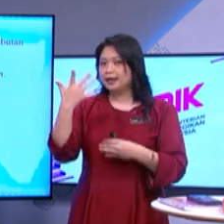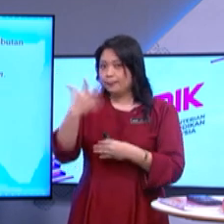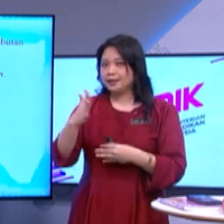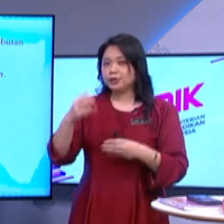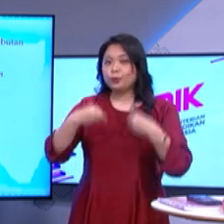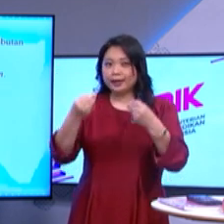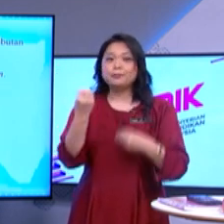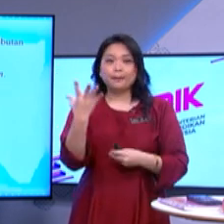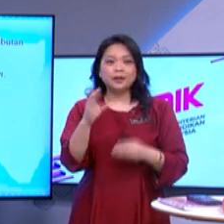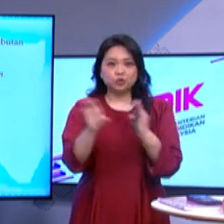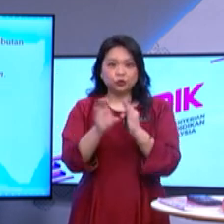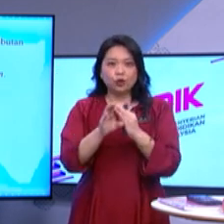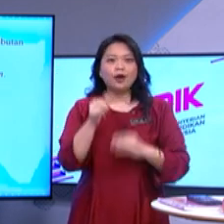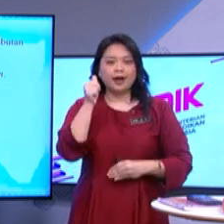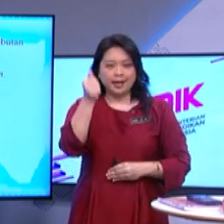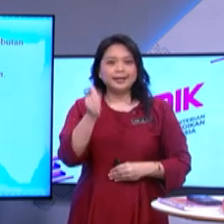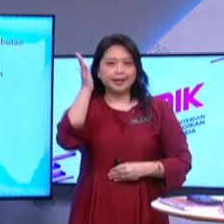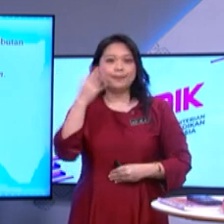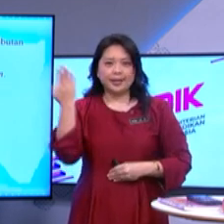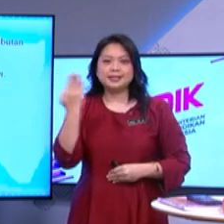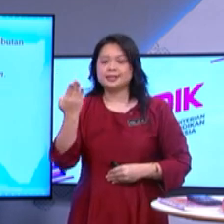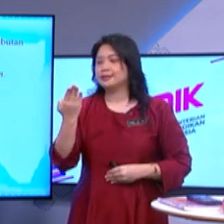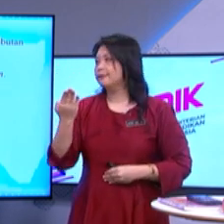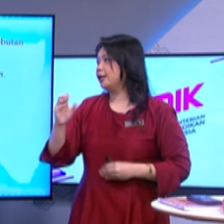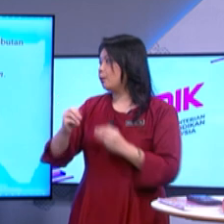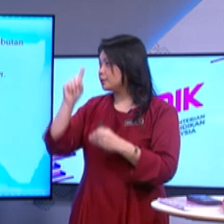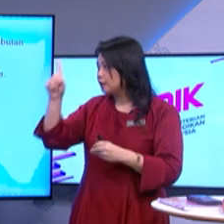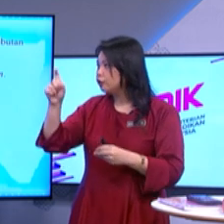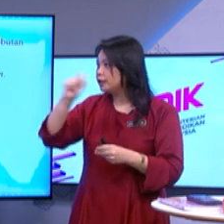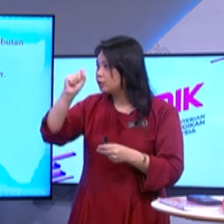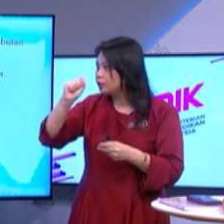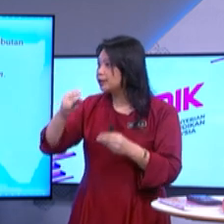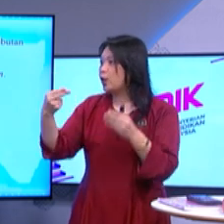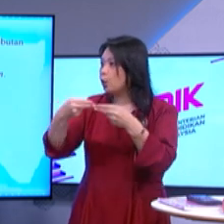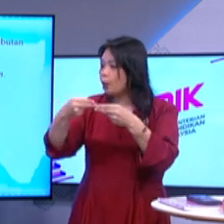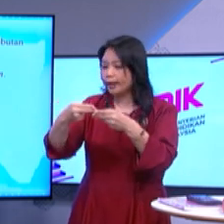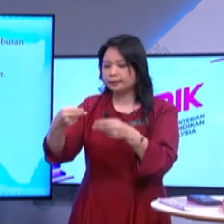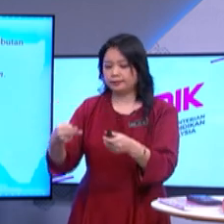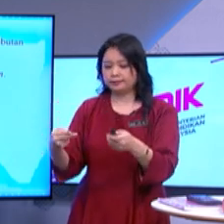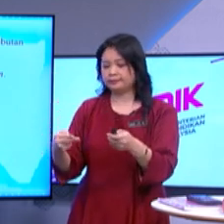lepas cukup bagi beberapa contoh anda akan biasa gak ngebosenin Lukita Tuliskan hubungan